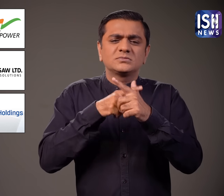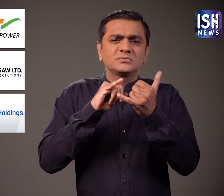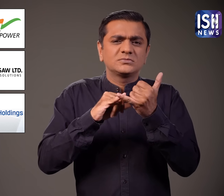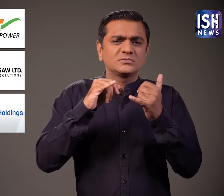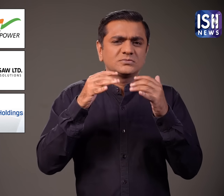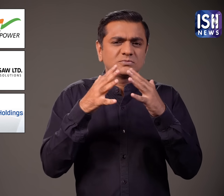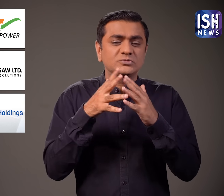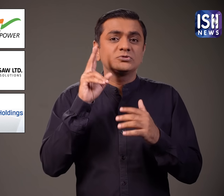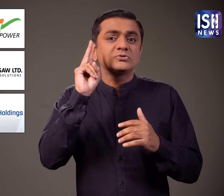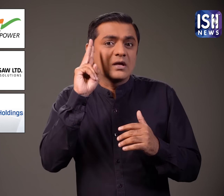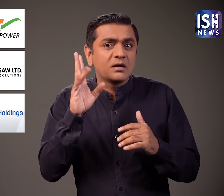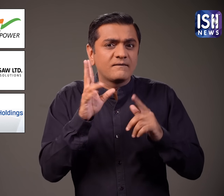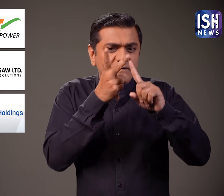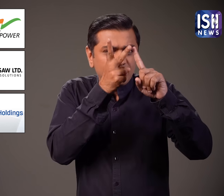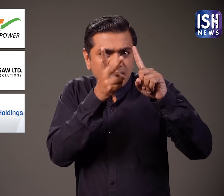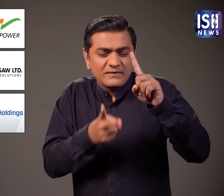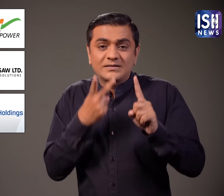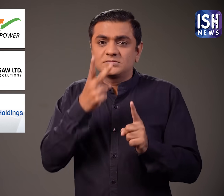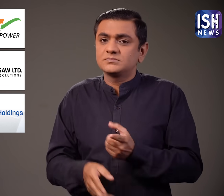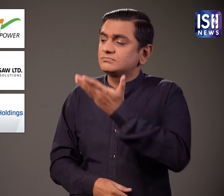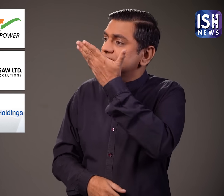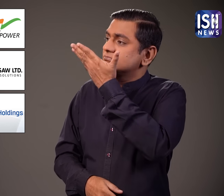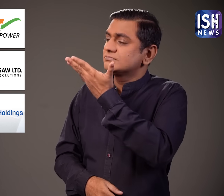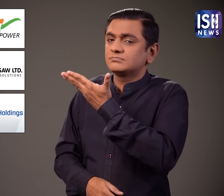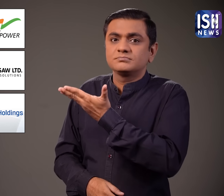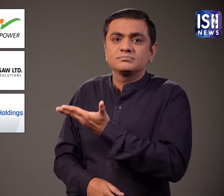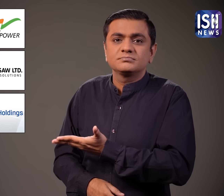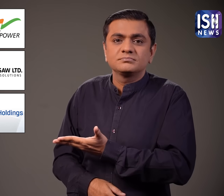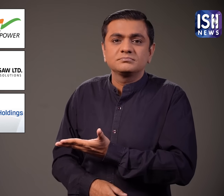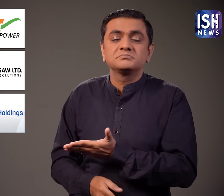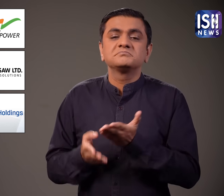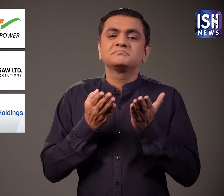होल्डिंग आदे की देखरेक करती है सूची देखिये